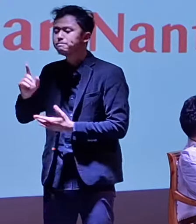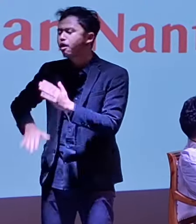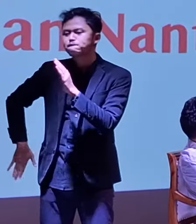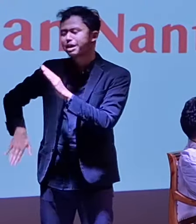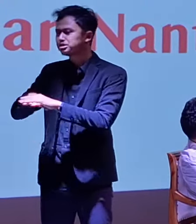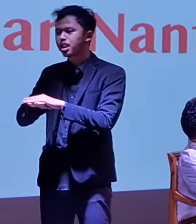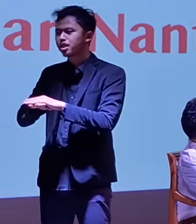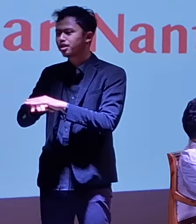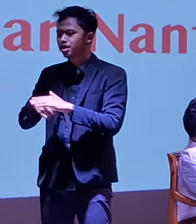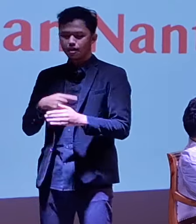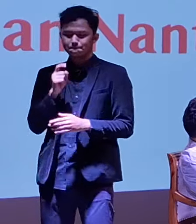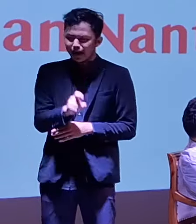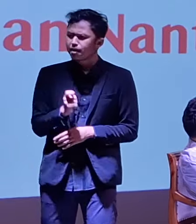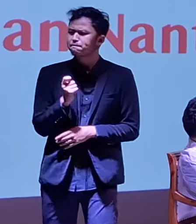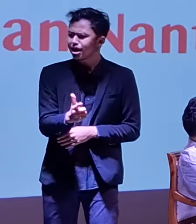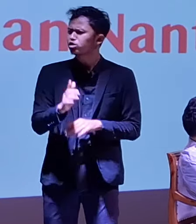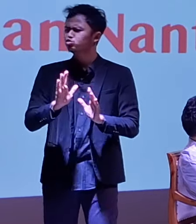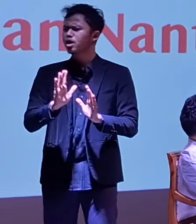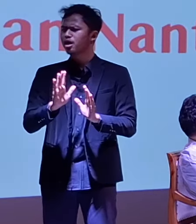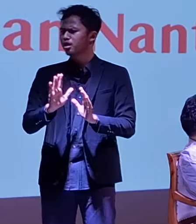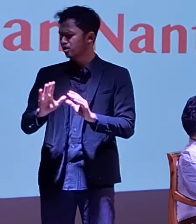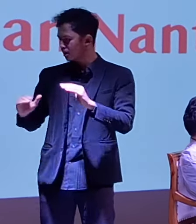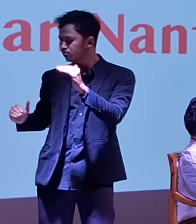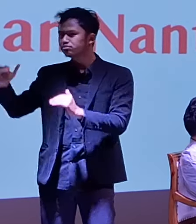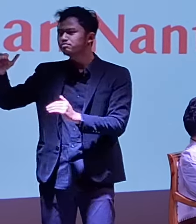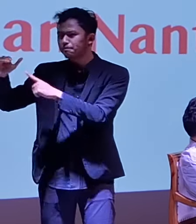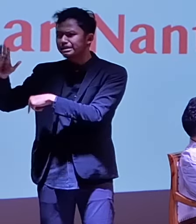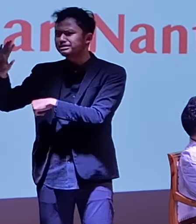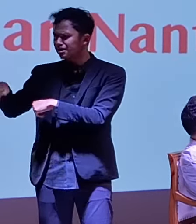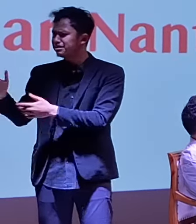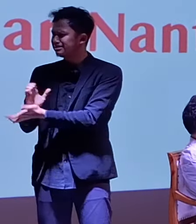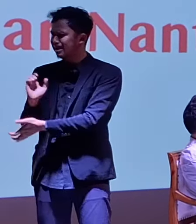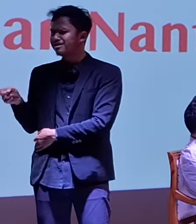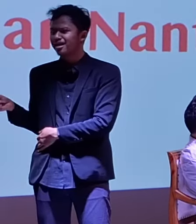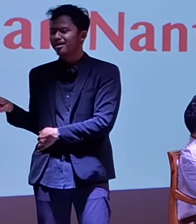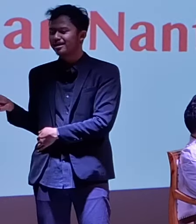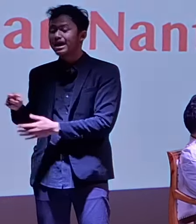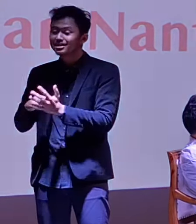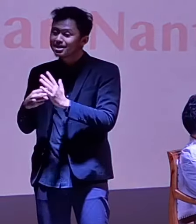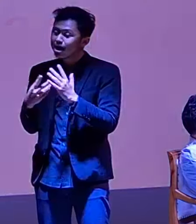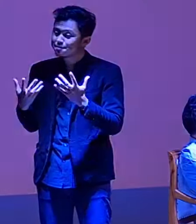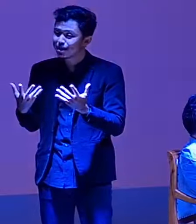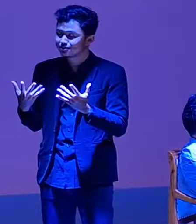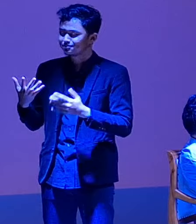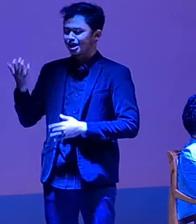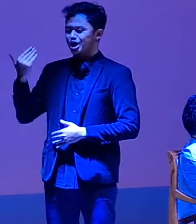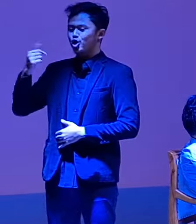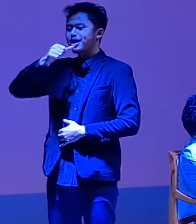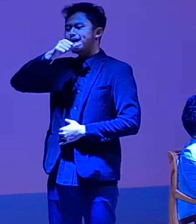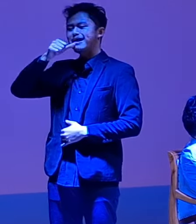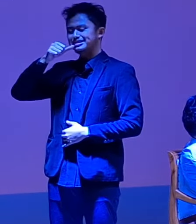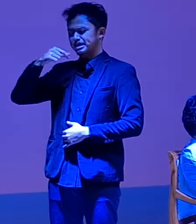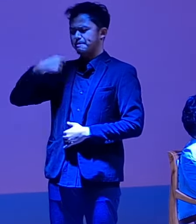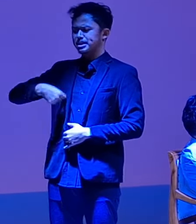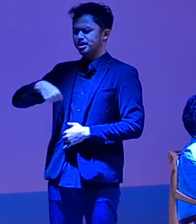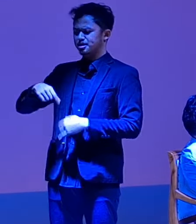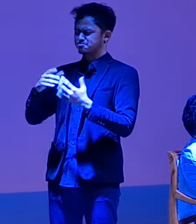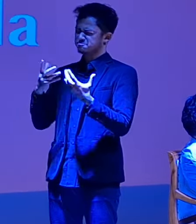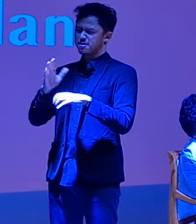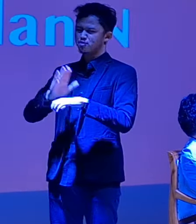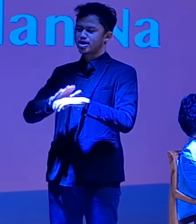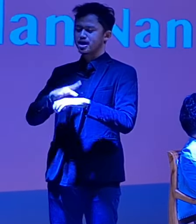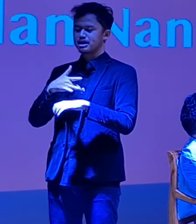begitu. Tadi kan dibilang ya kebijakan soal kebudayaan waktu Mas Anies jadi Menteri Kebudayaan itu ada nggak